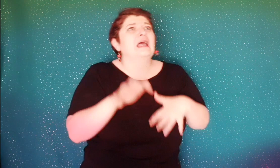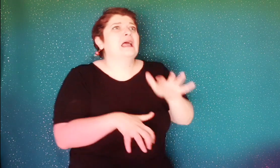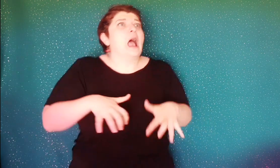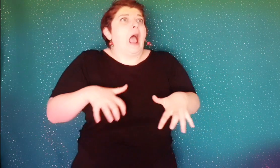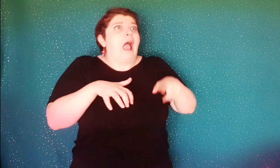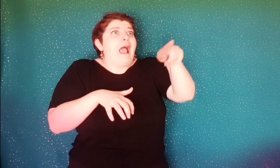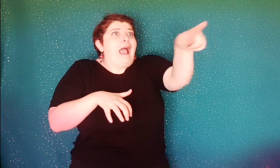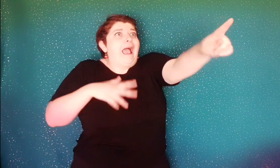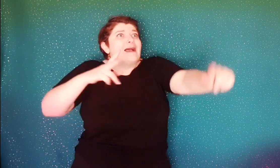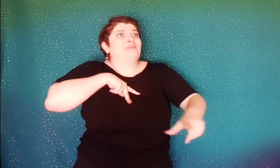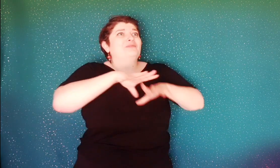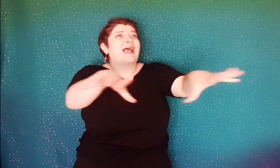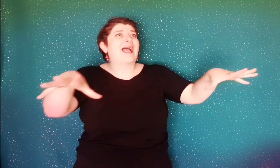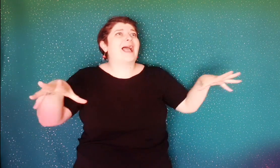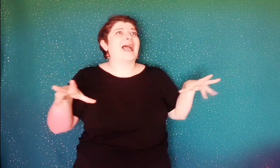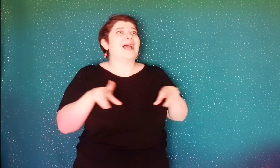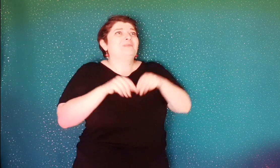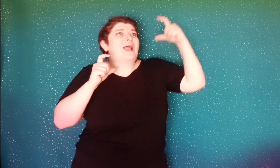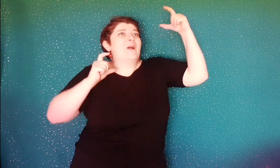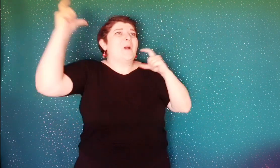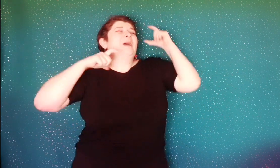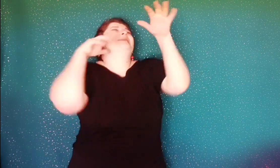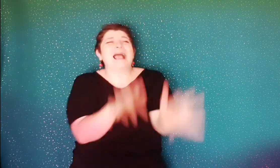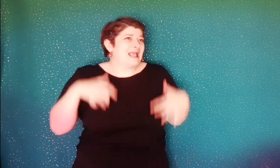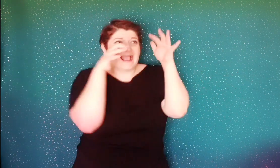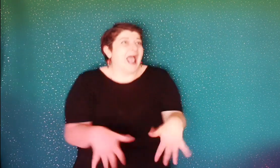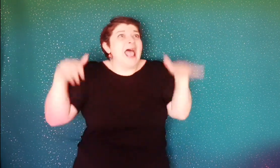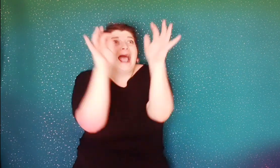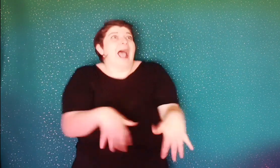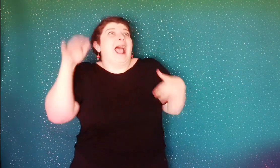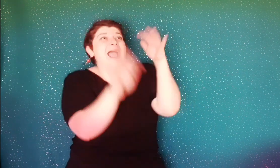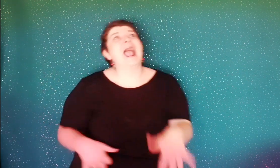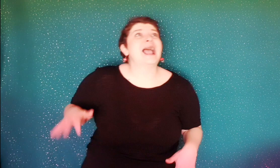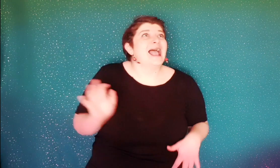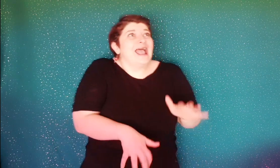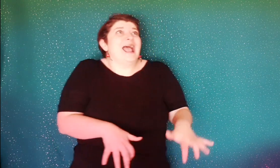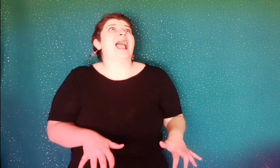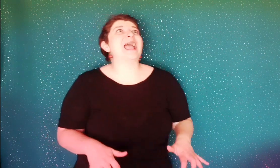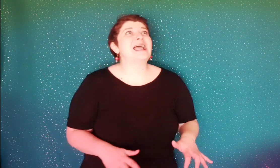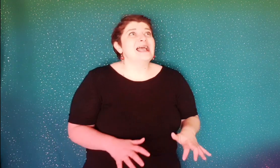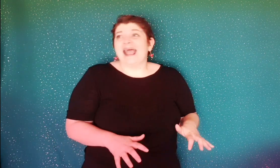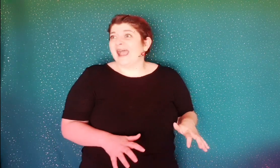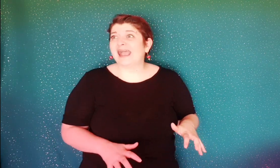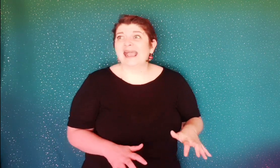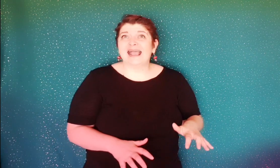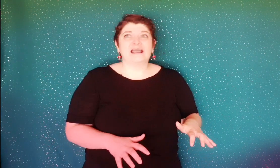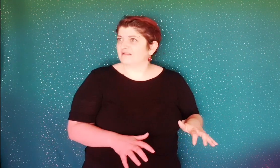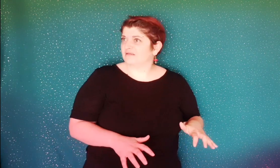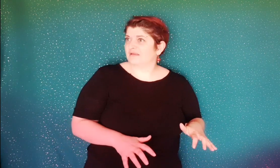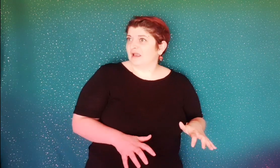en courant à toute vitesse sur ses petites pattes d'ours. Ouf! Au détour d'un gros